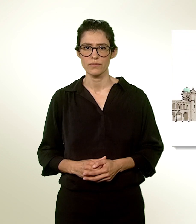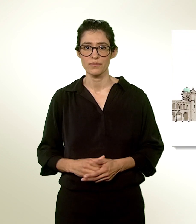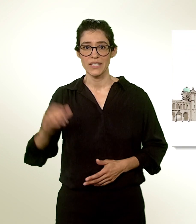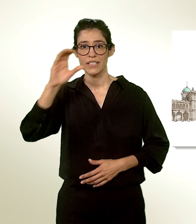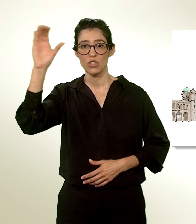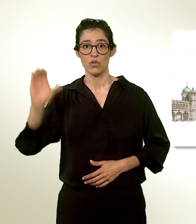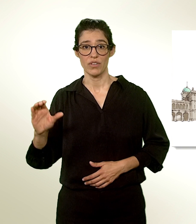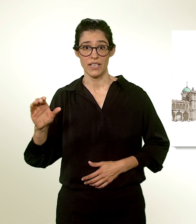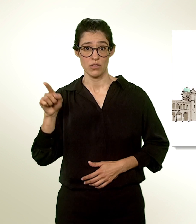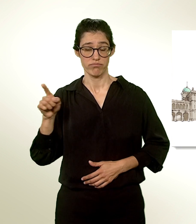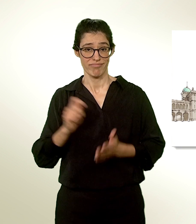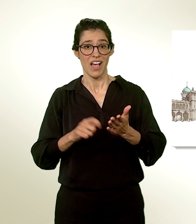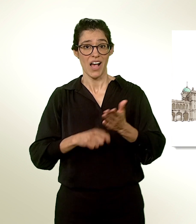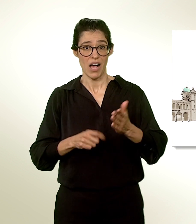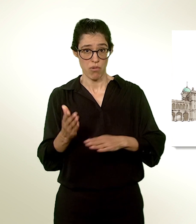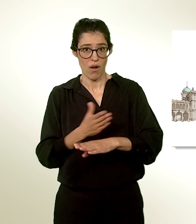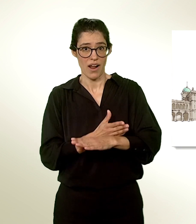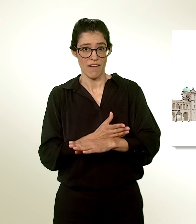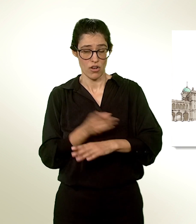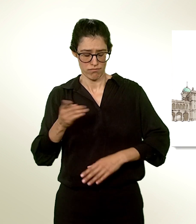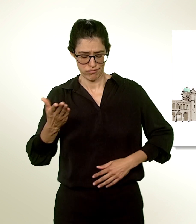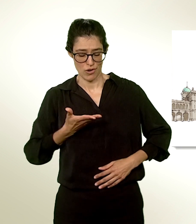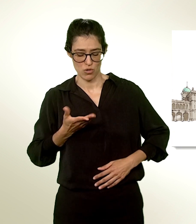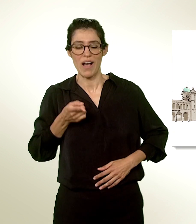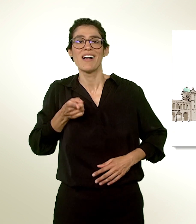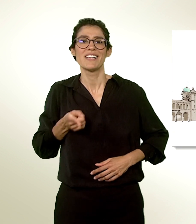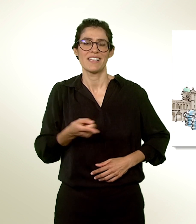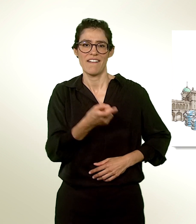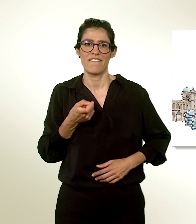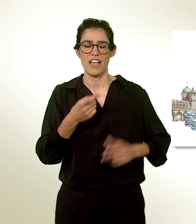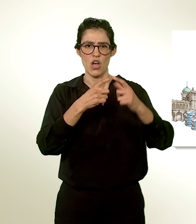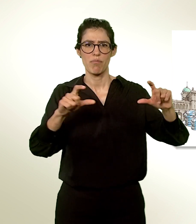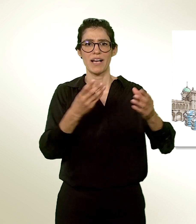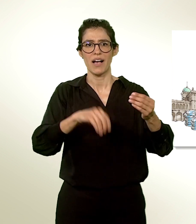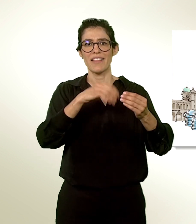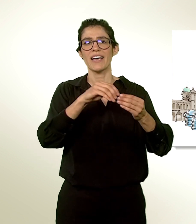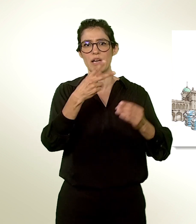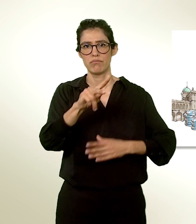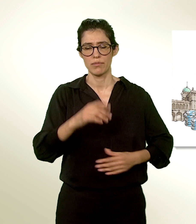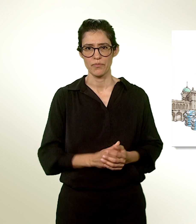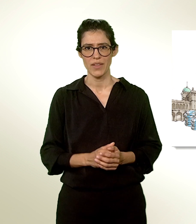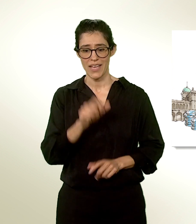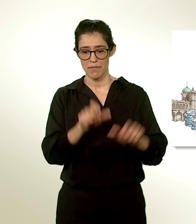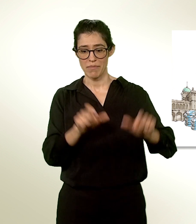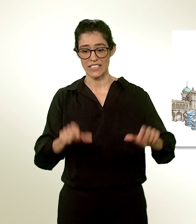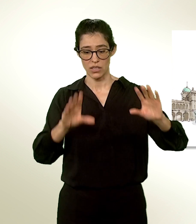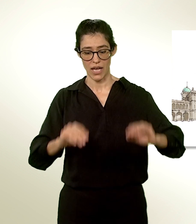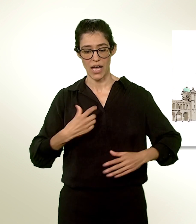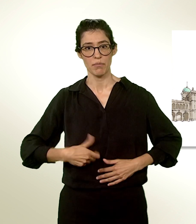La Confédération perçoit un impôt anticipé sur les revenus d'intérêt obligataires. Les personnes qui habitent en Suisse se voient rembourser l'impôt si